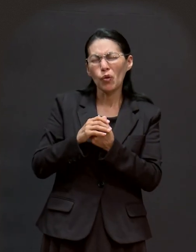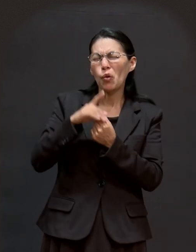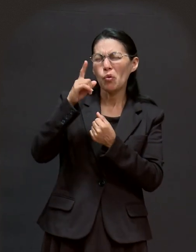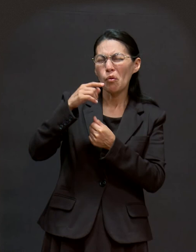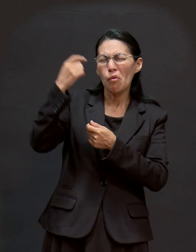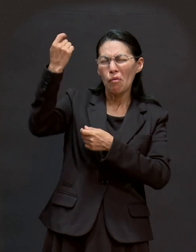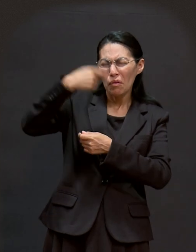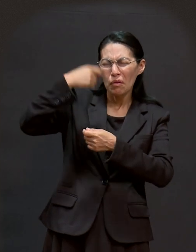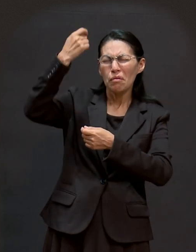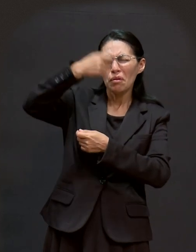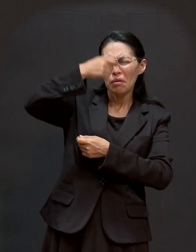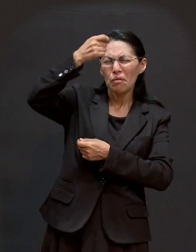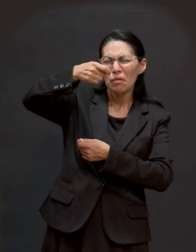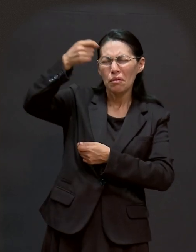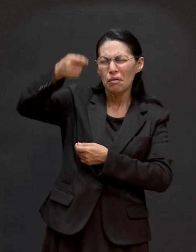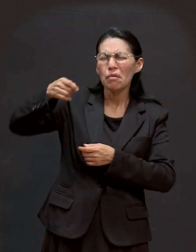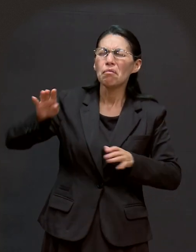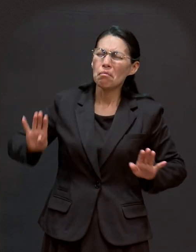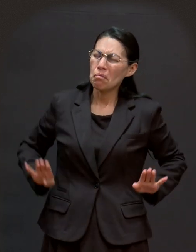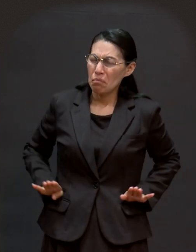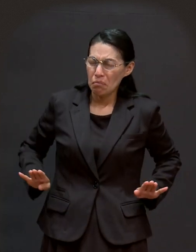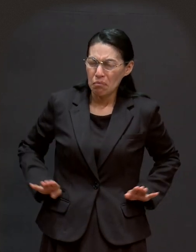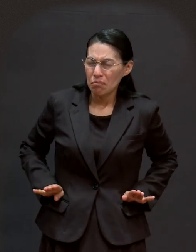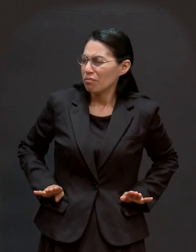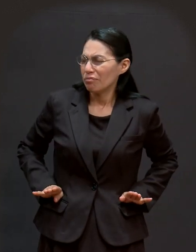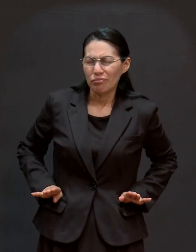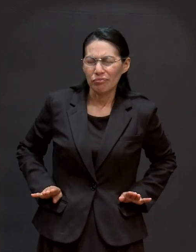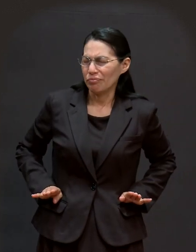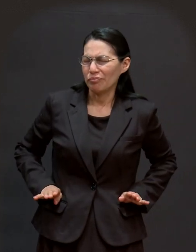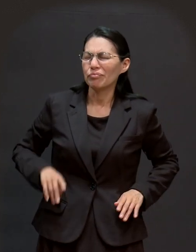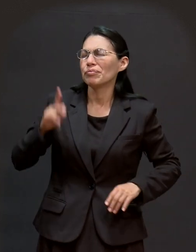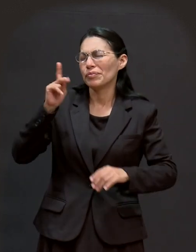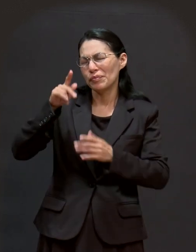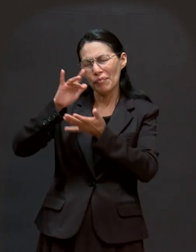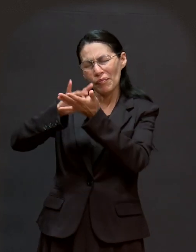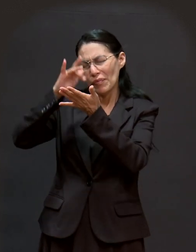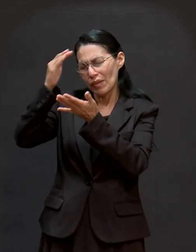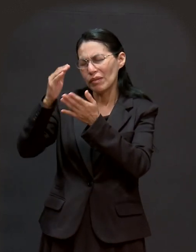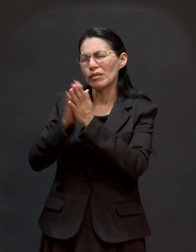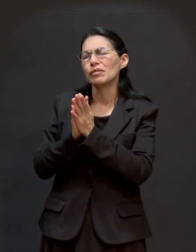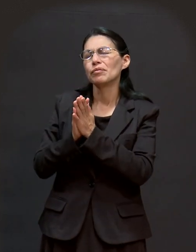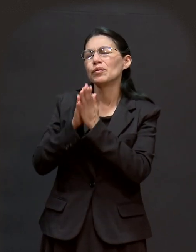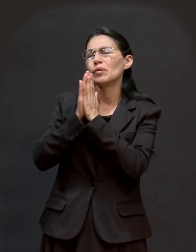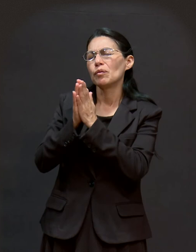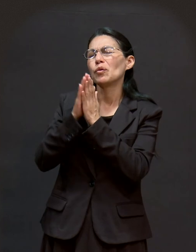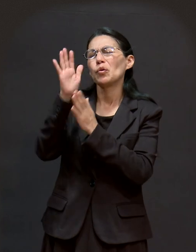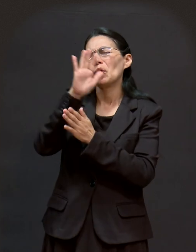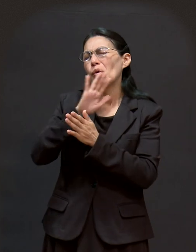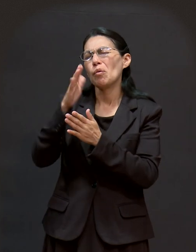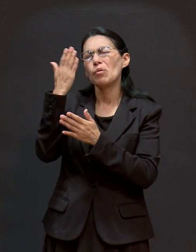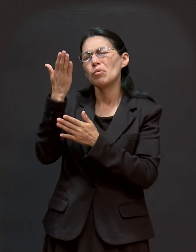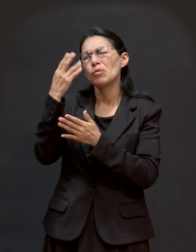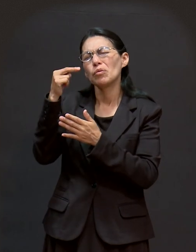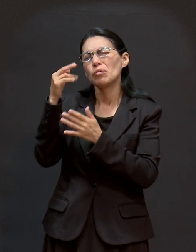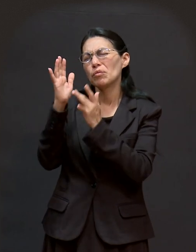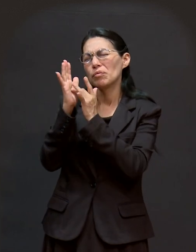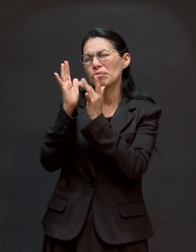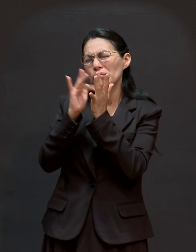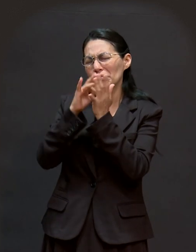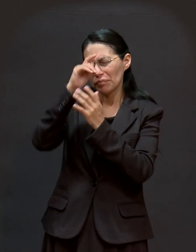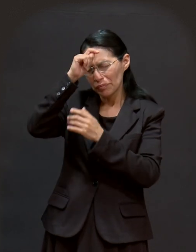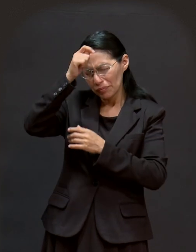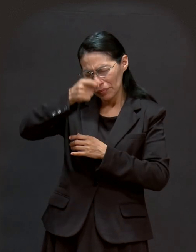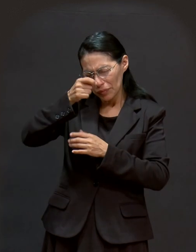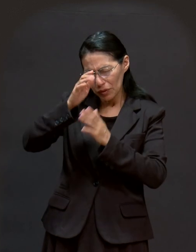no las merecemos las necesitamos mucho y la pedimos un en nombre del bendito de cristo jesús amén